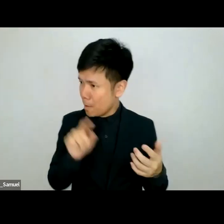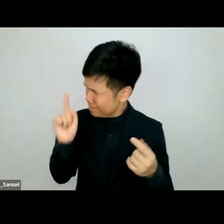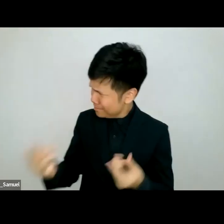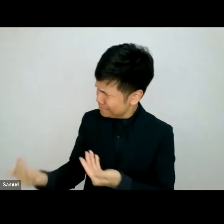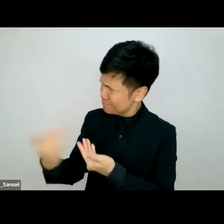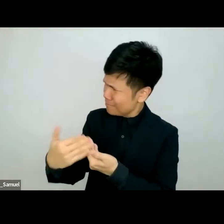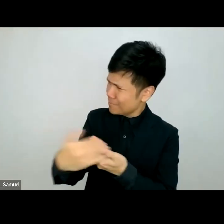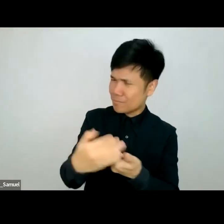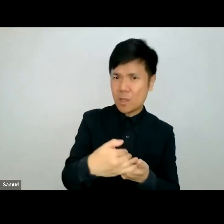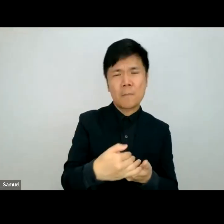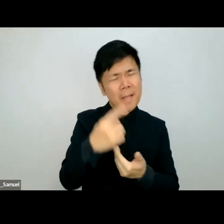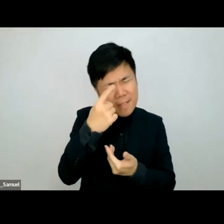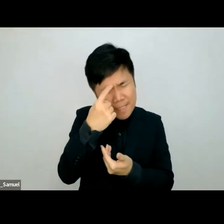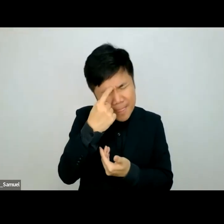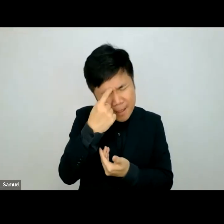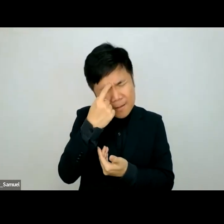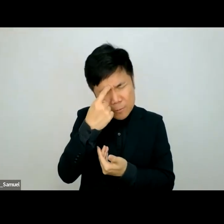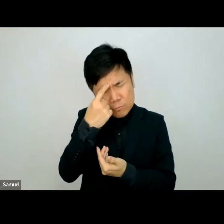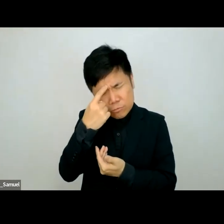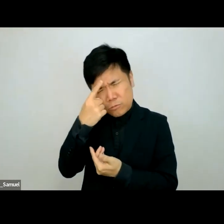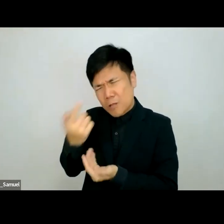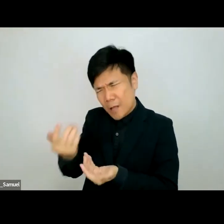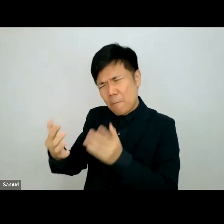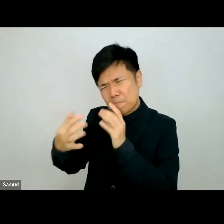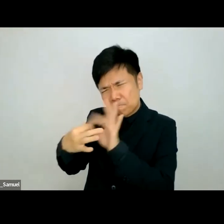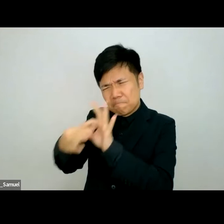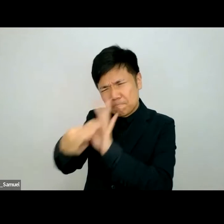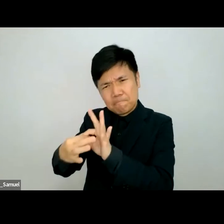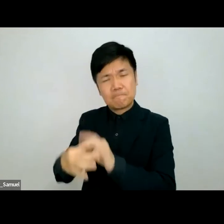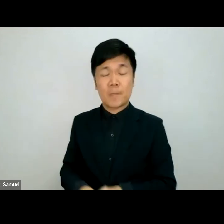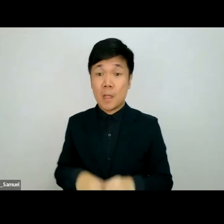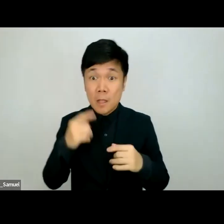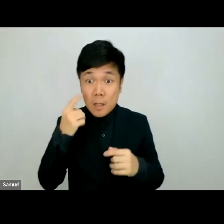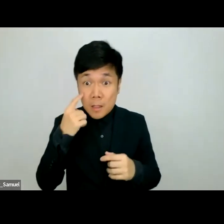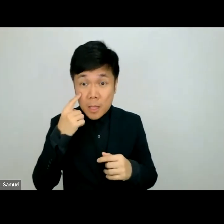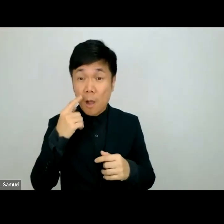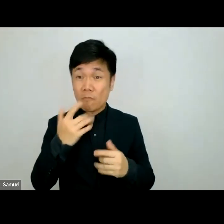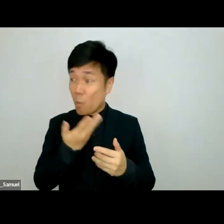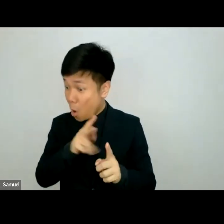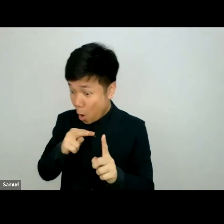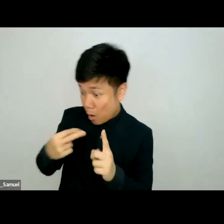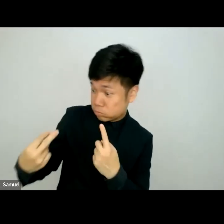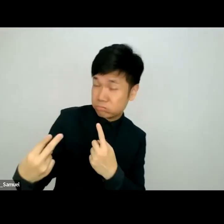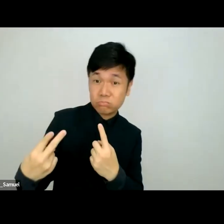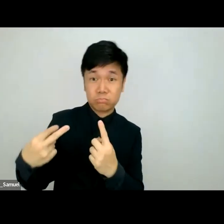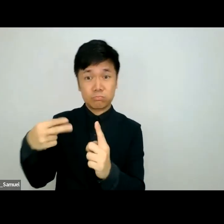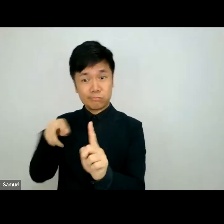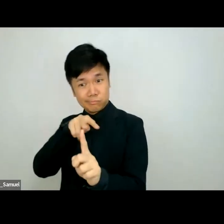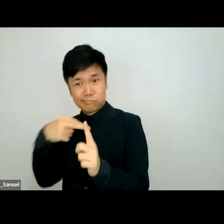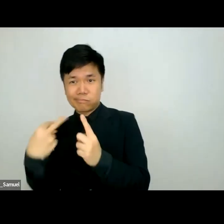Quelquefois, dans la gestion des désastres, des catastrophes, il faut traiter la